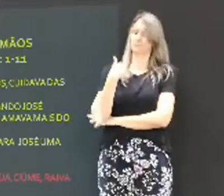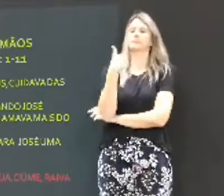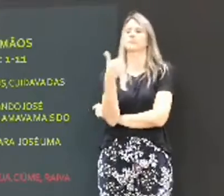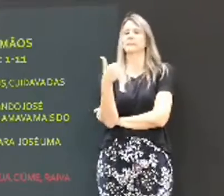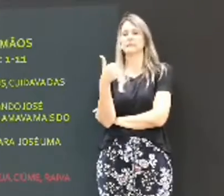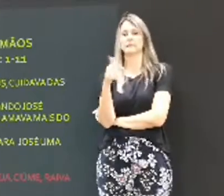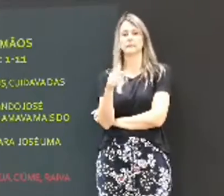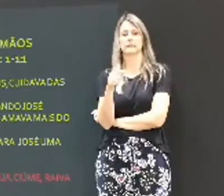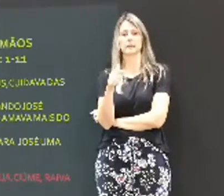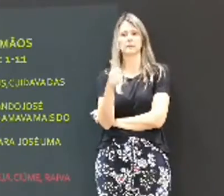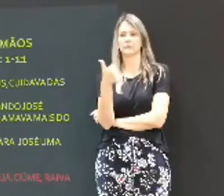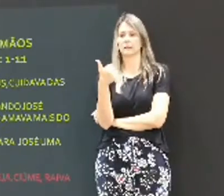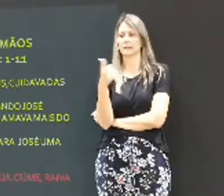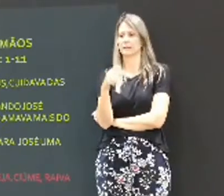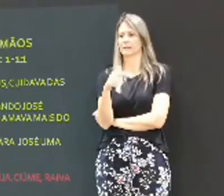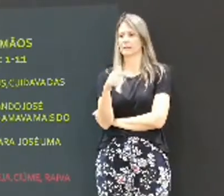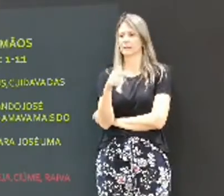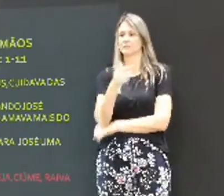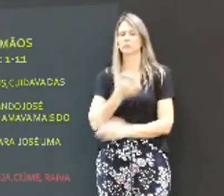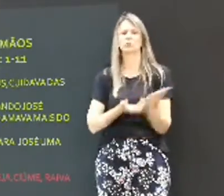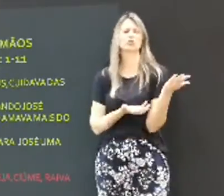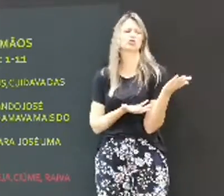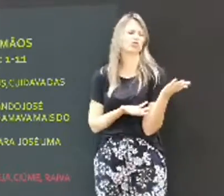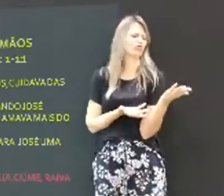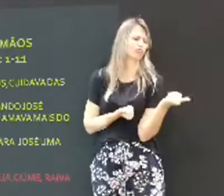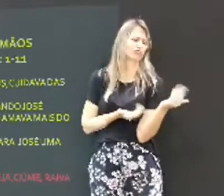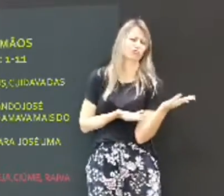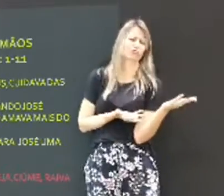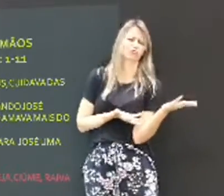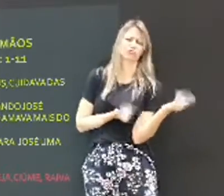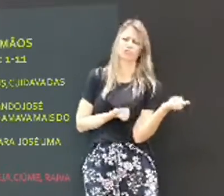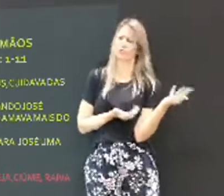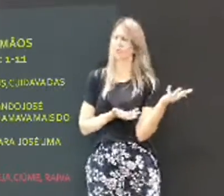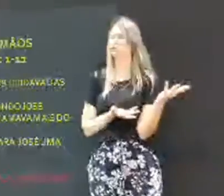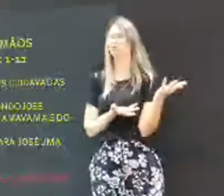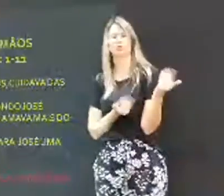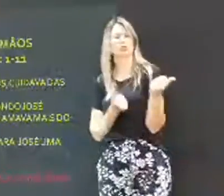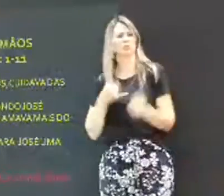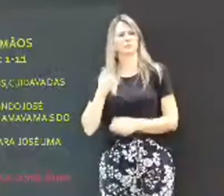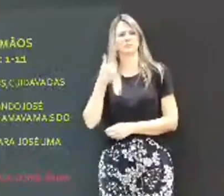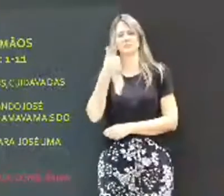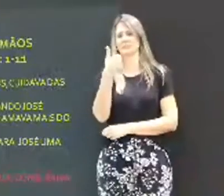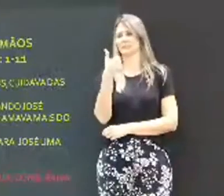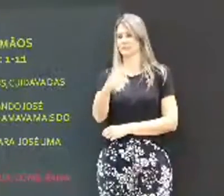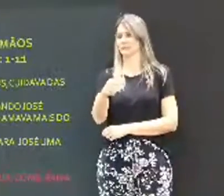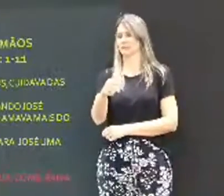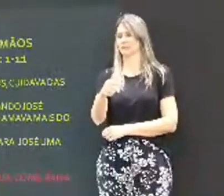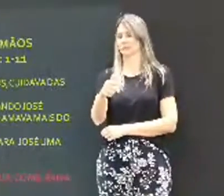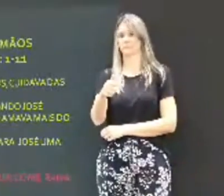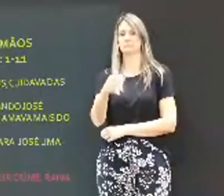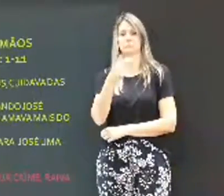José, ele tinha idade de 17 anos. Era muito jovem, né? Um rapaz muito jovem, 17 anos de idade.